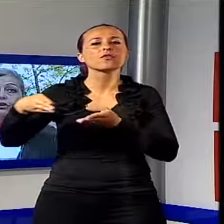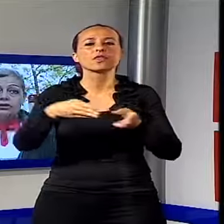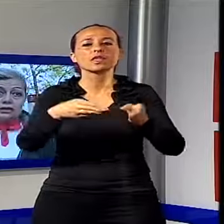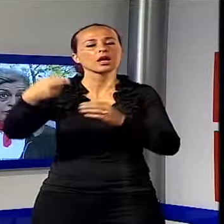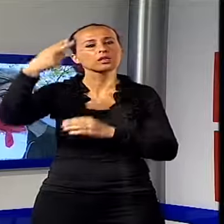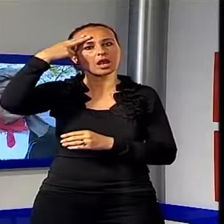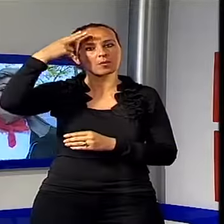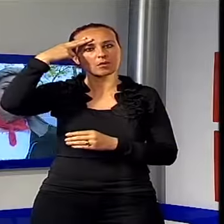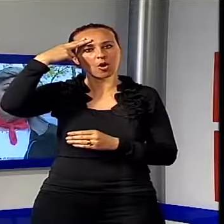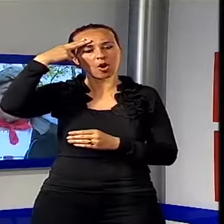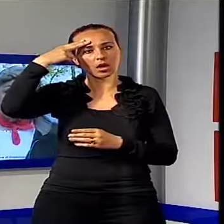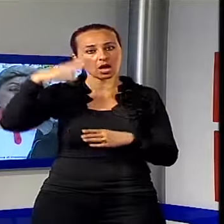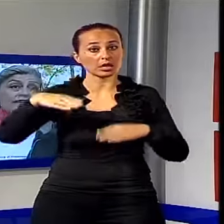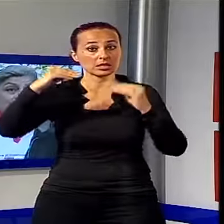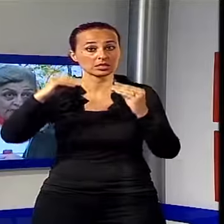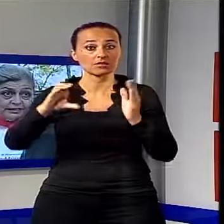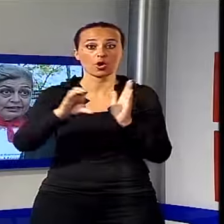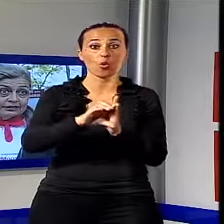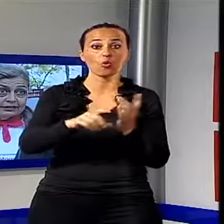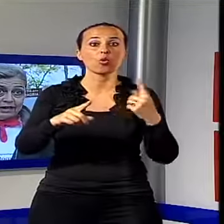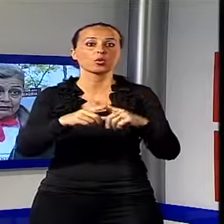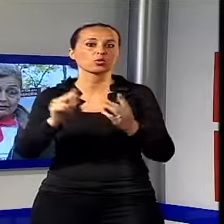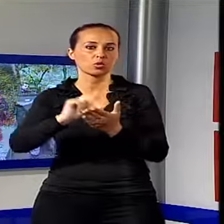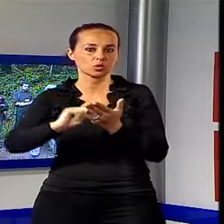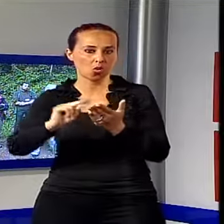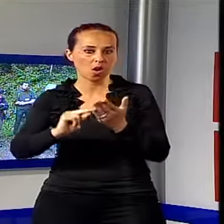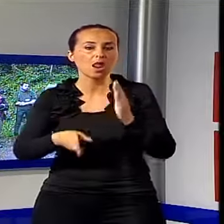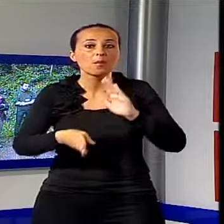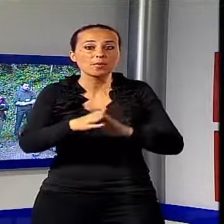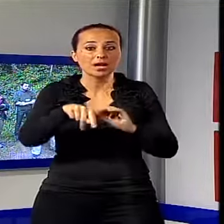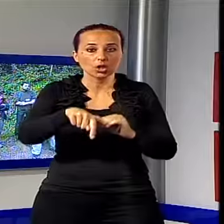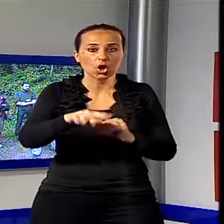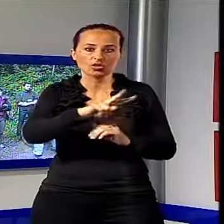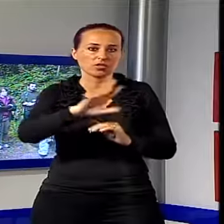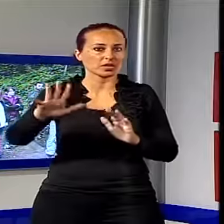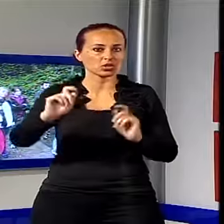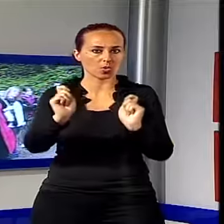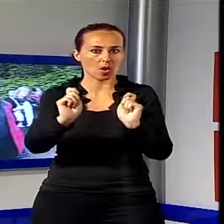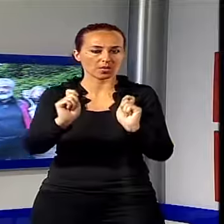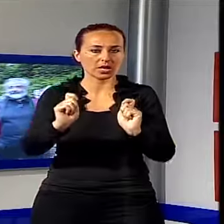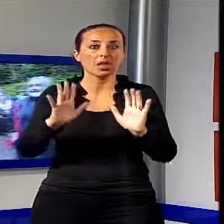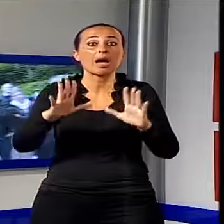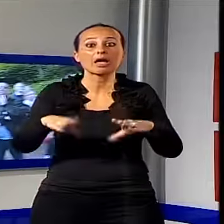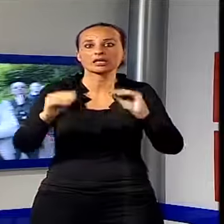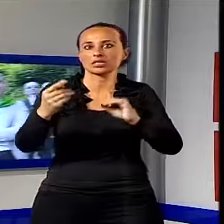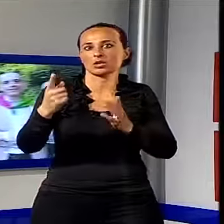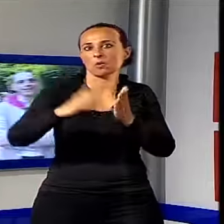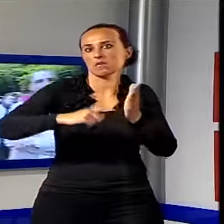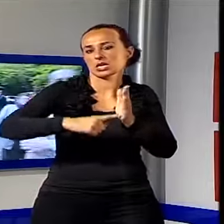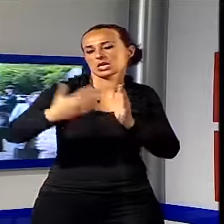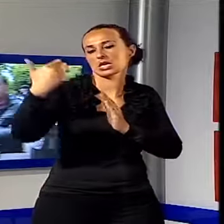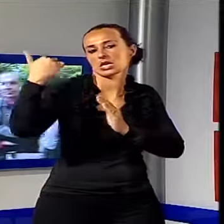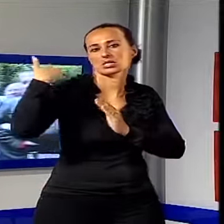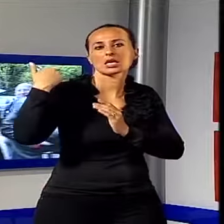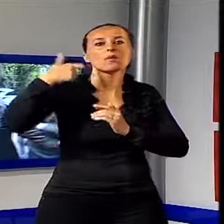Capannori che ha preso il via in questo 25 aprile dopo un lavoro cominciato nei mesi scorsi in vista del settantesimo anniversario